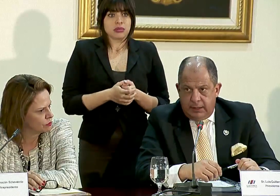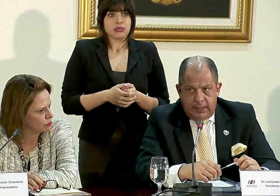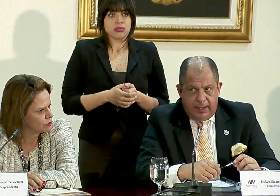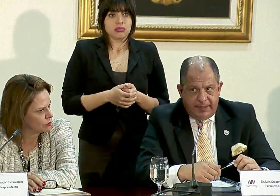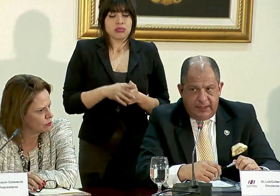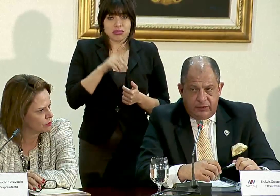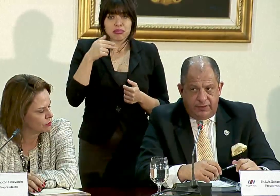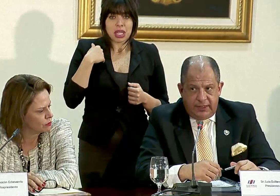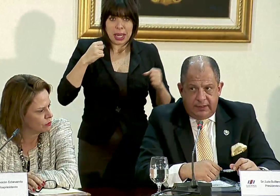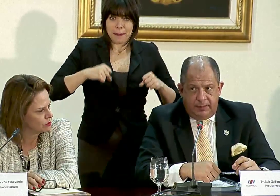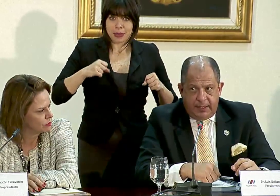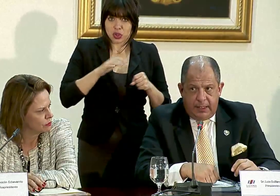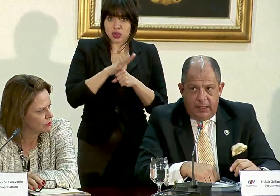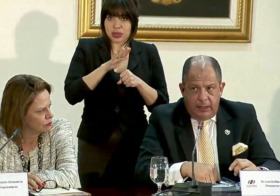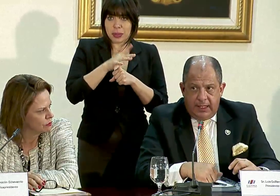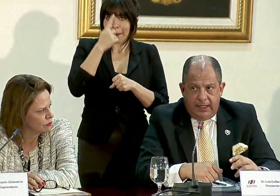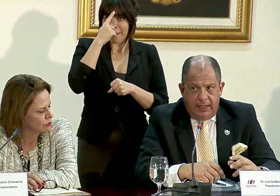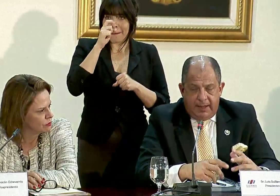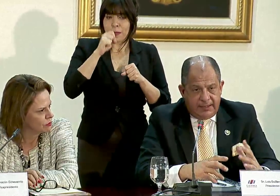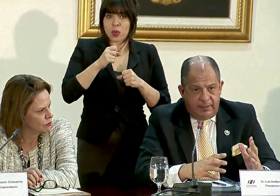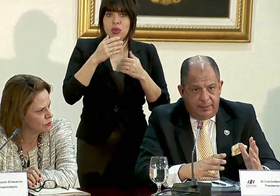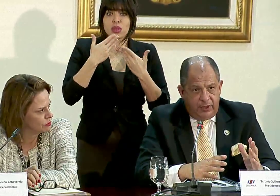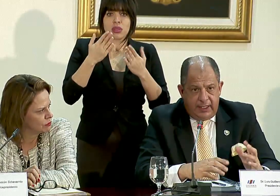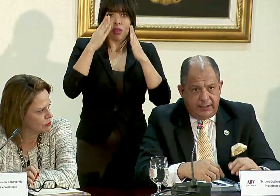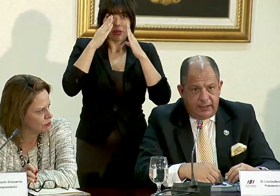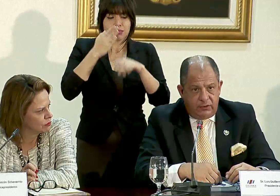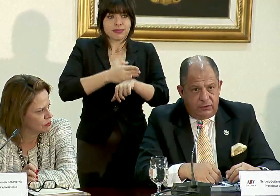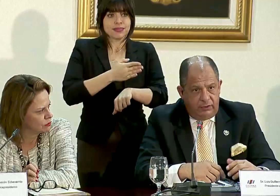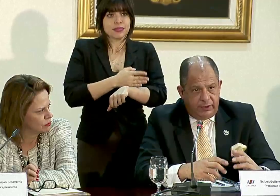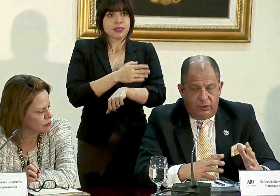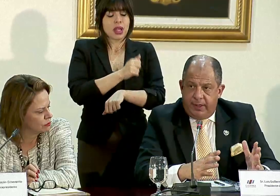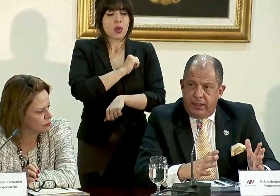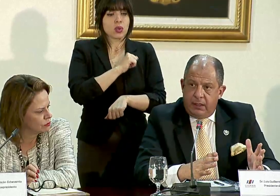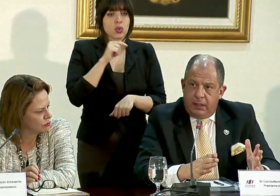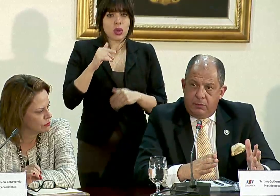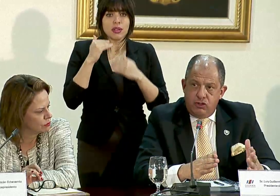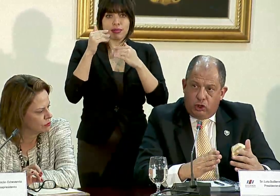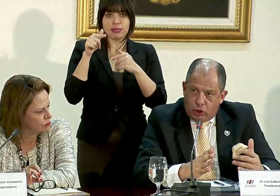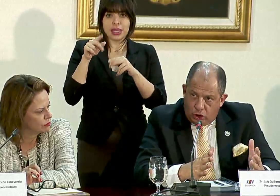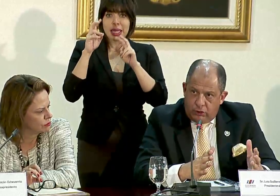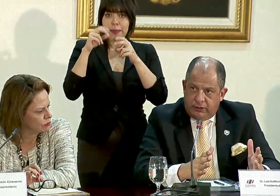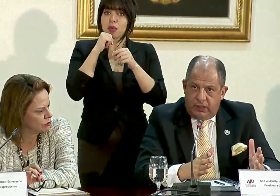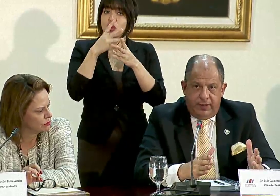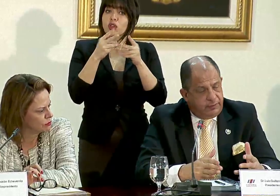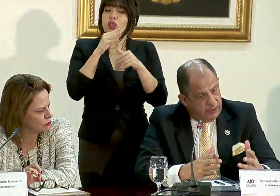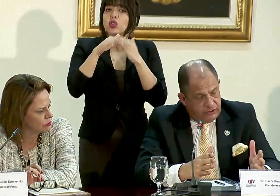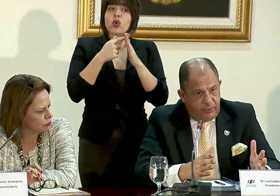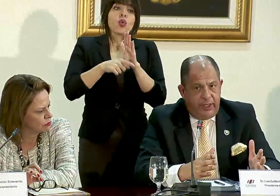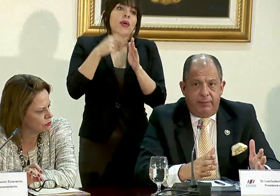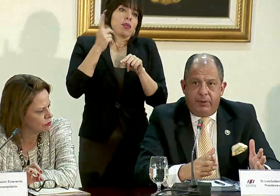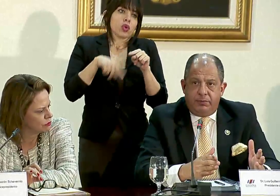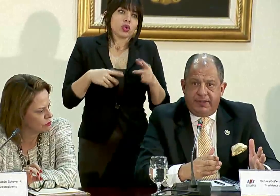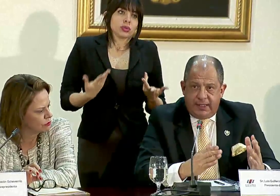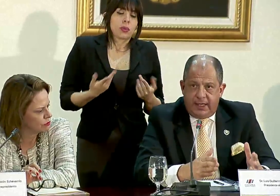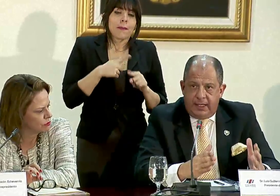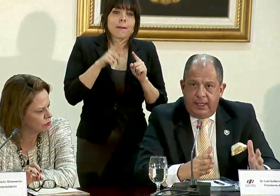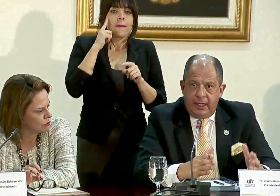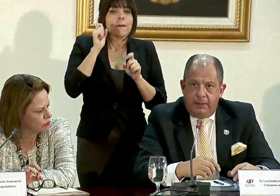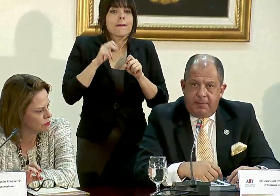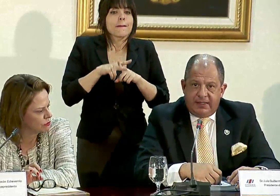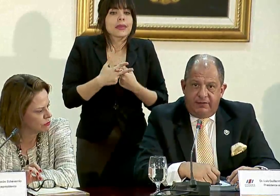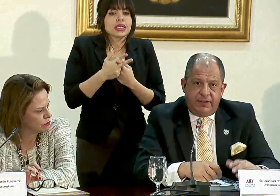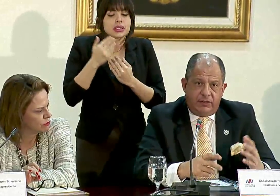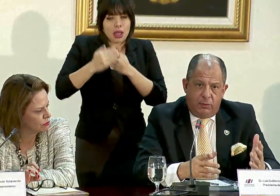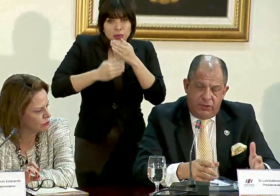tienen la capacidad suficiente para darle la máxima prioridad a este asunto y resolver no todo de una sola vez que no se puede pero empezar a